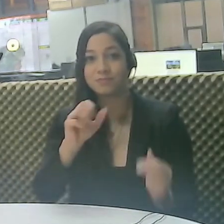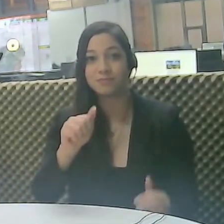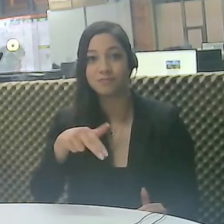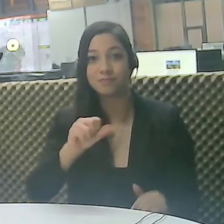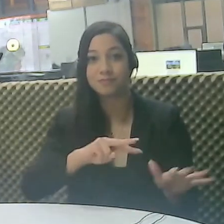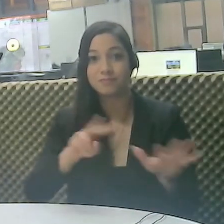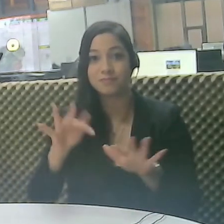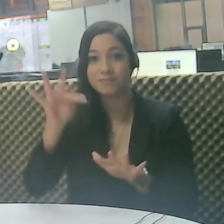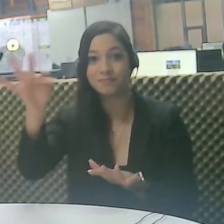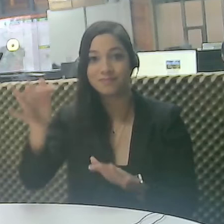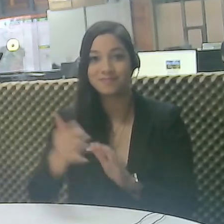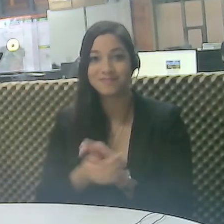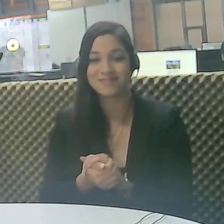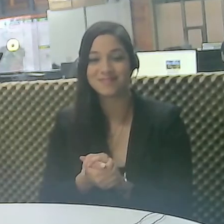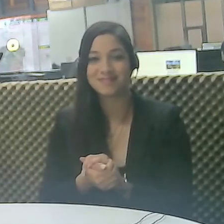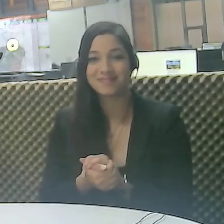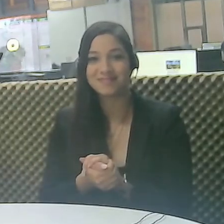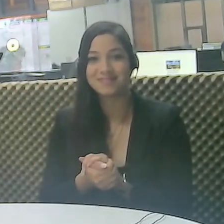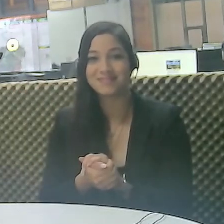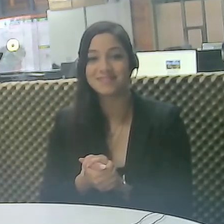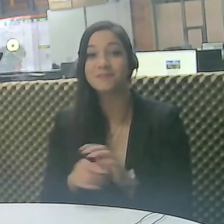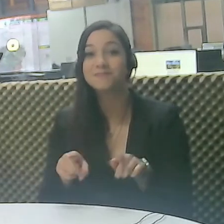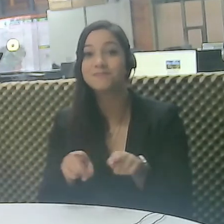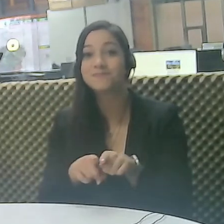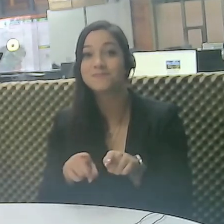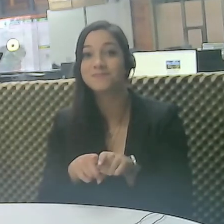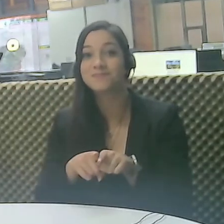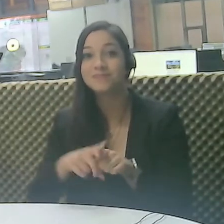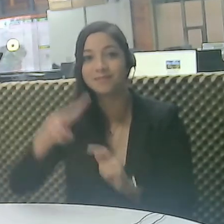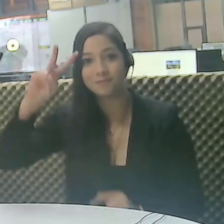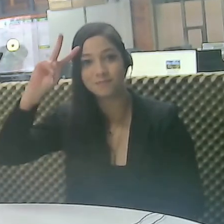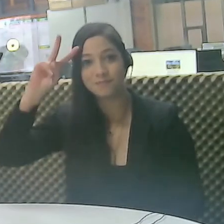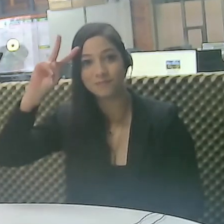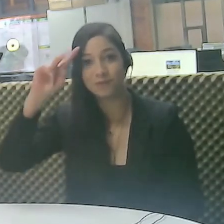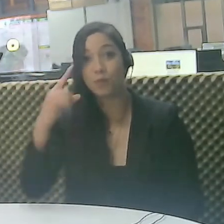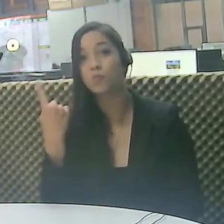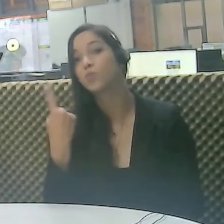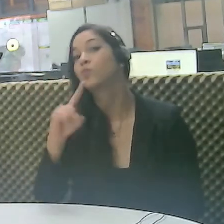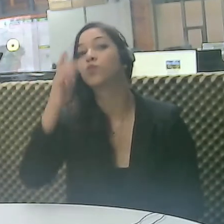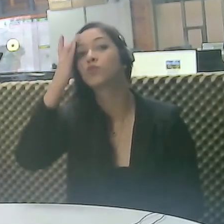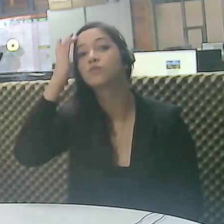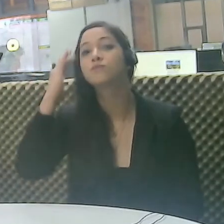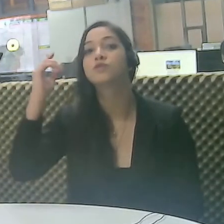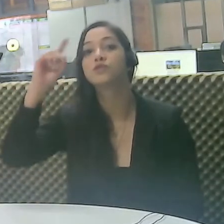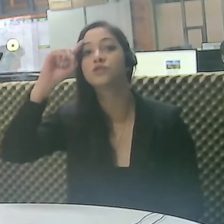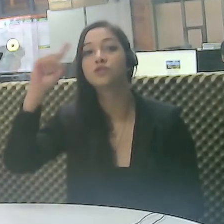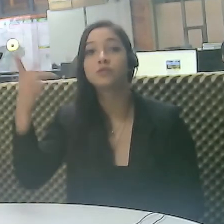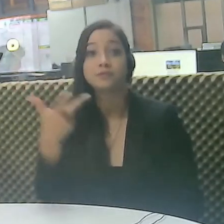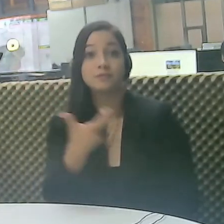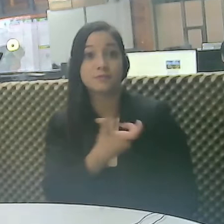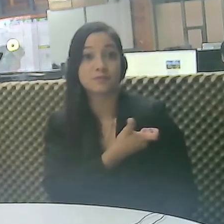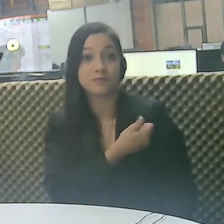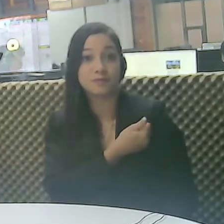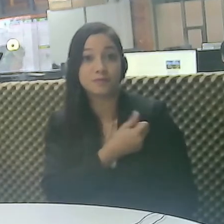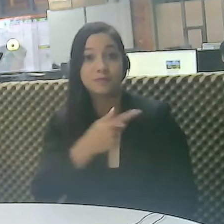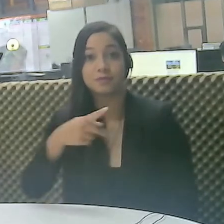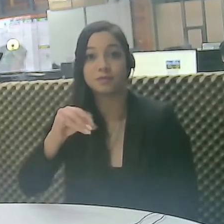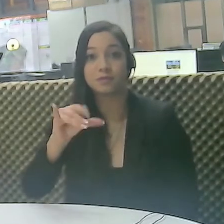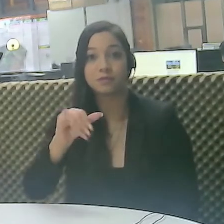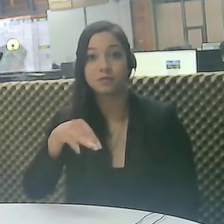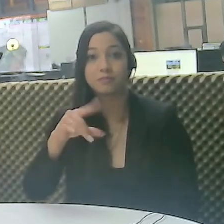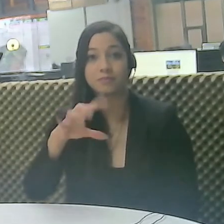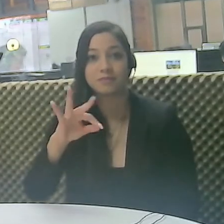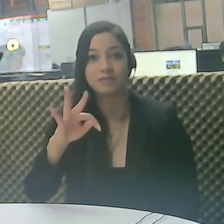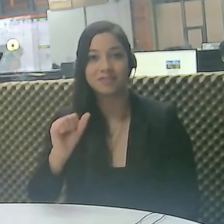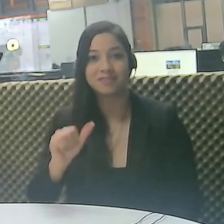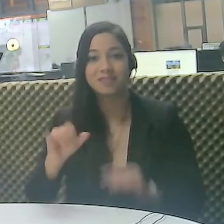próxima semana. E ainda, segunda-feira é o último dia da campanha de vacinação contra a